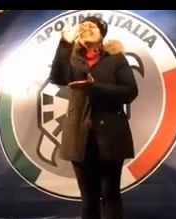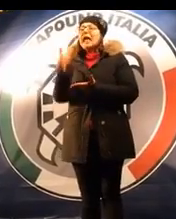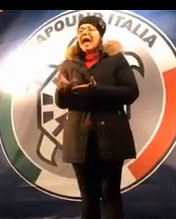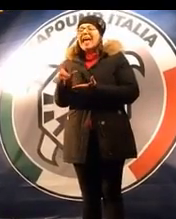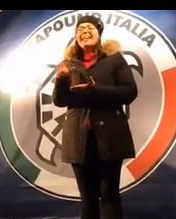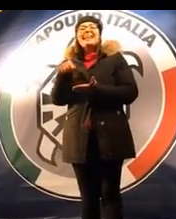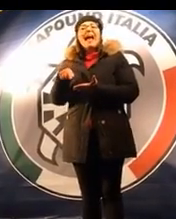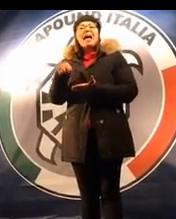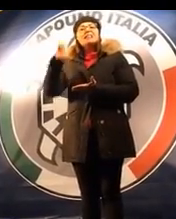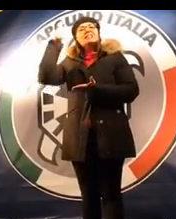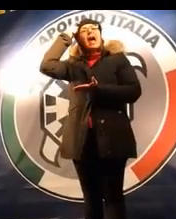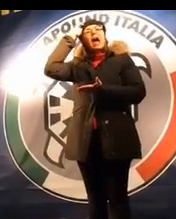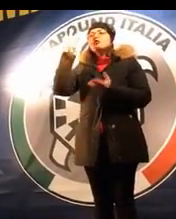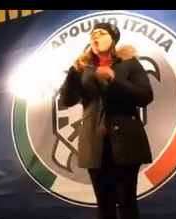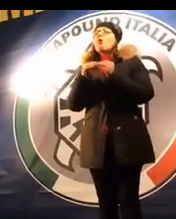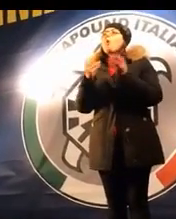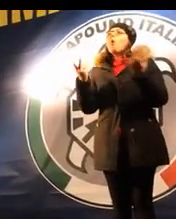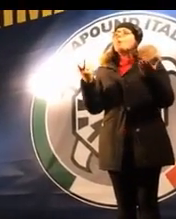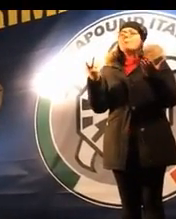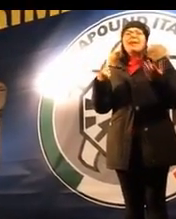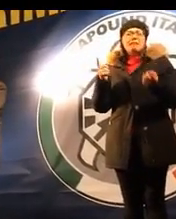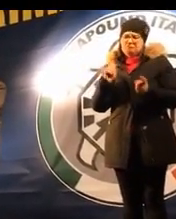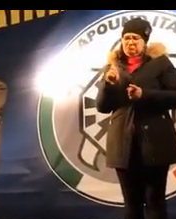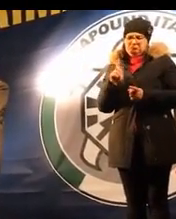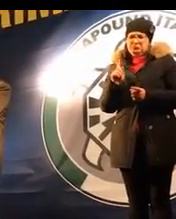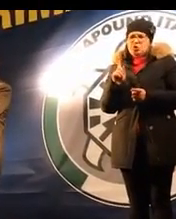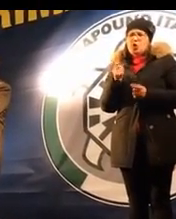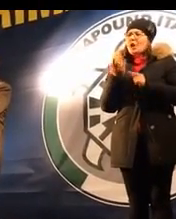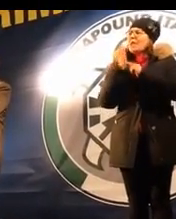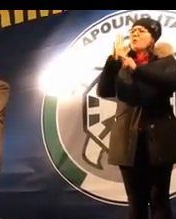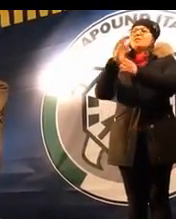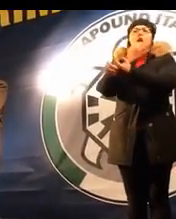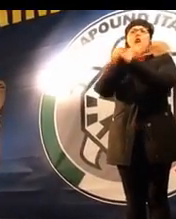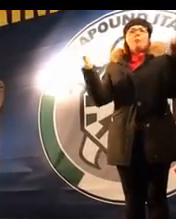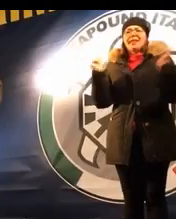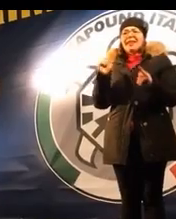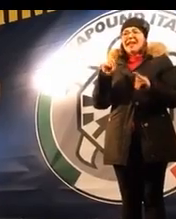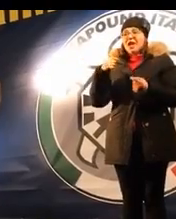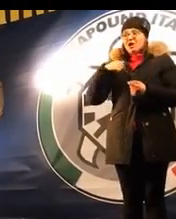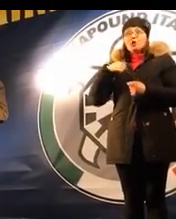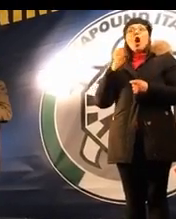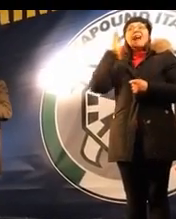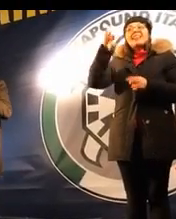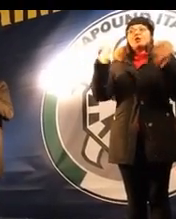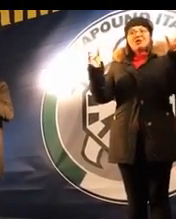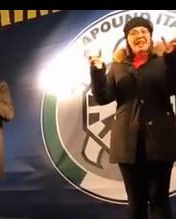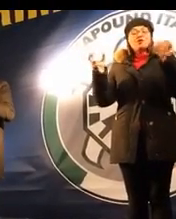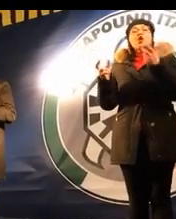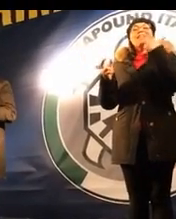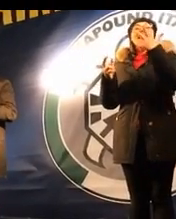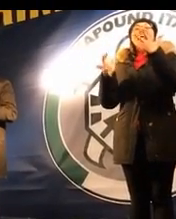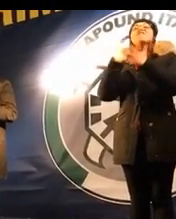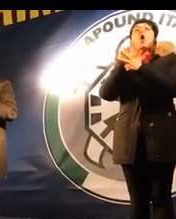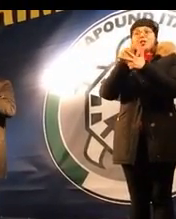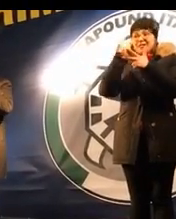presentata agli italiani. Io sono stato in TV 3 volte, da sottolineare 3, per par condicio, una volta da Bruno